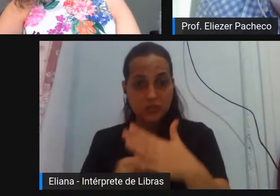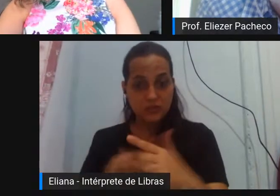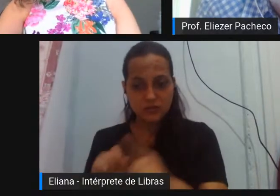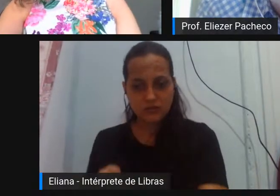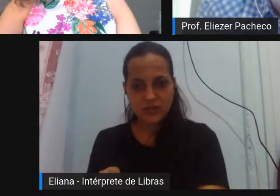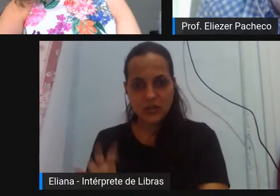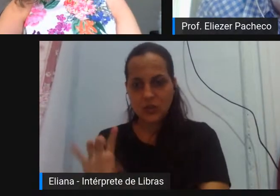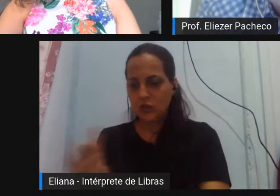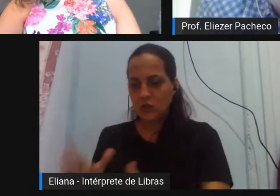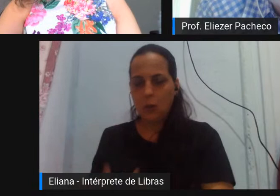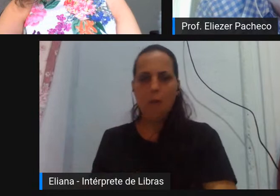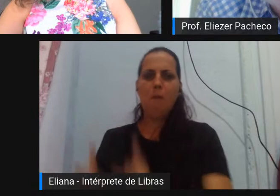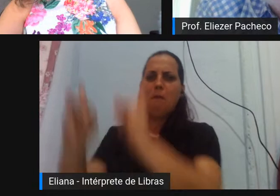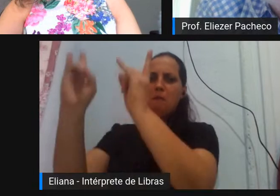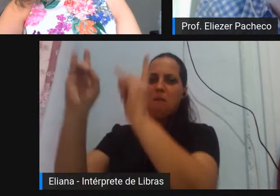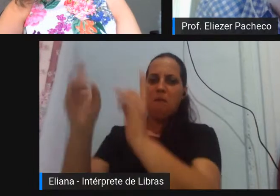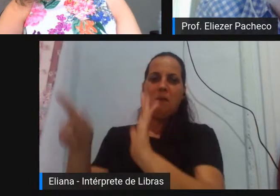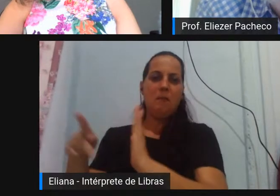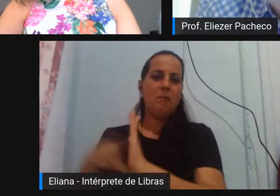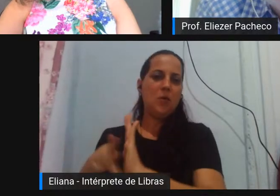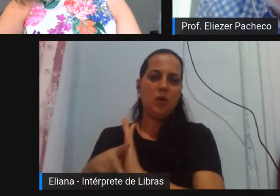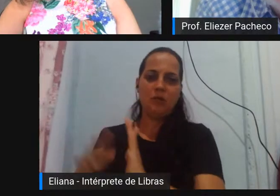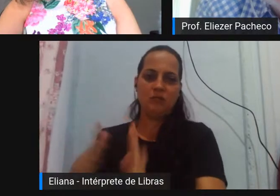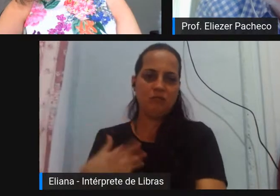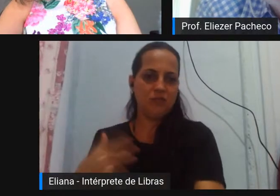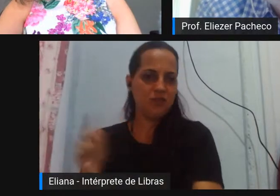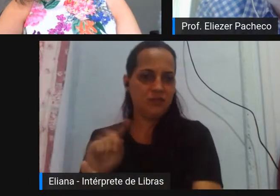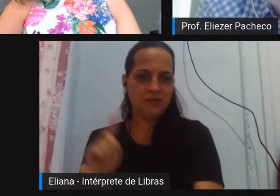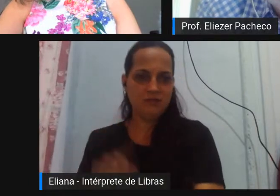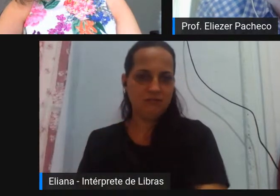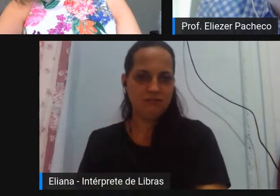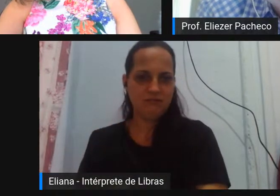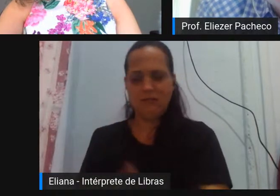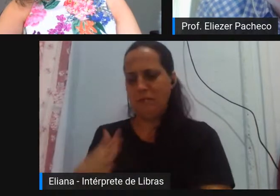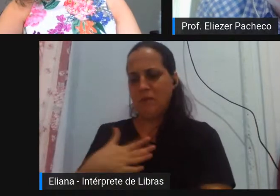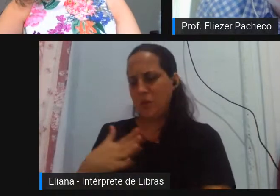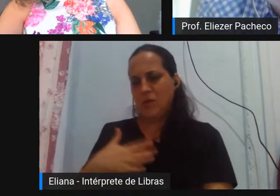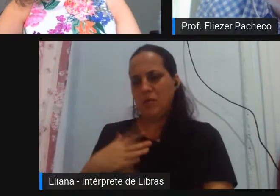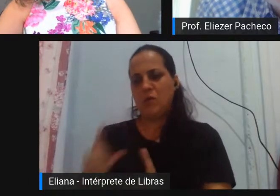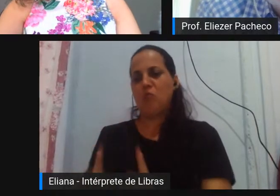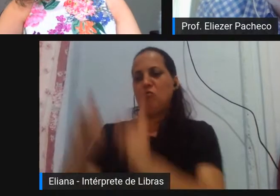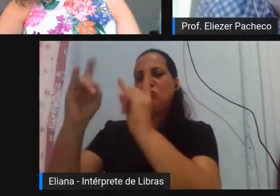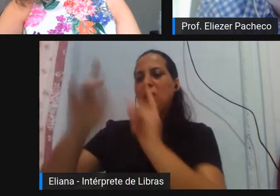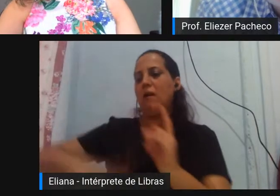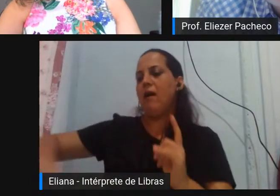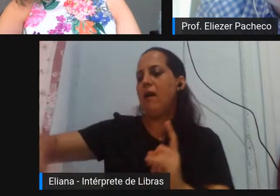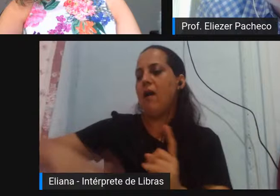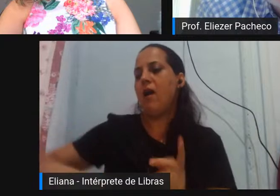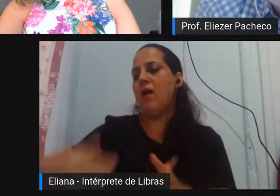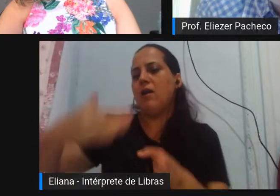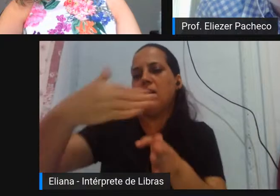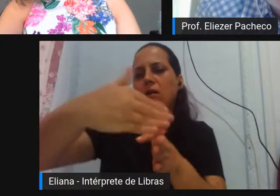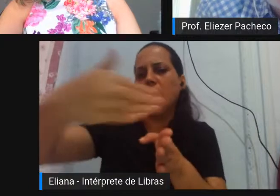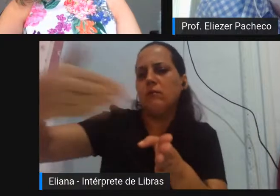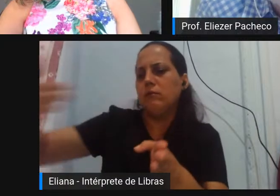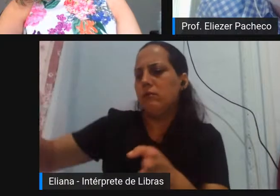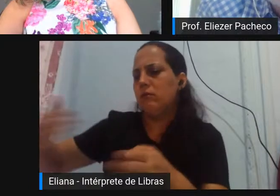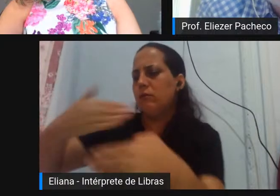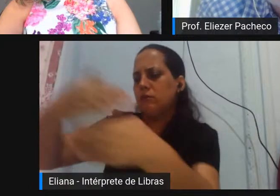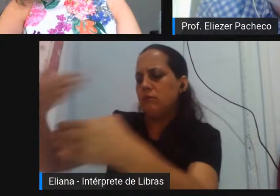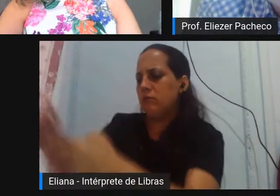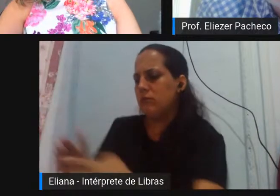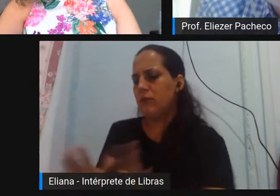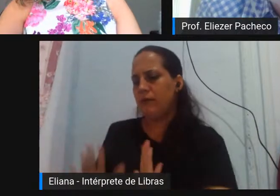seu prédio e seu terreno que está dentro dos seus muros. O campus